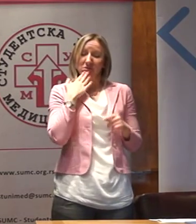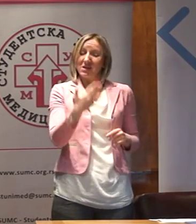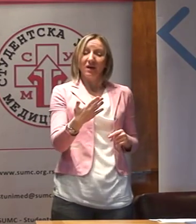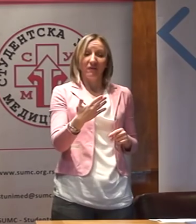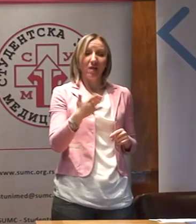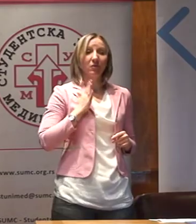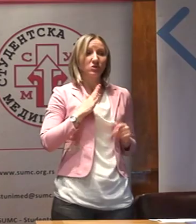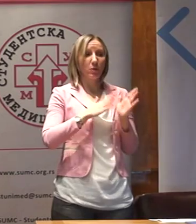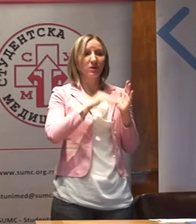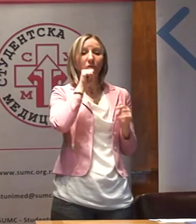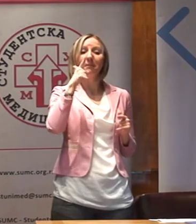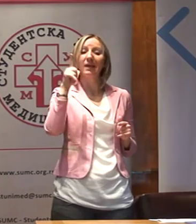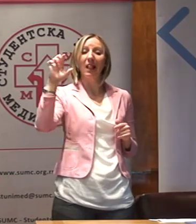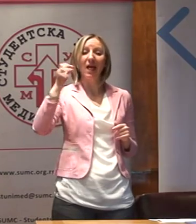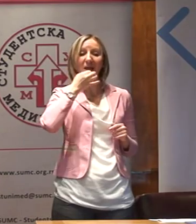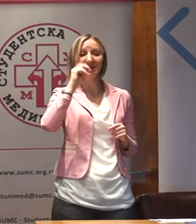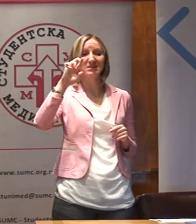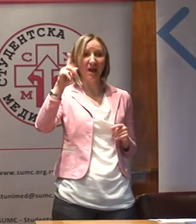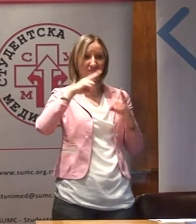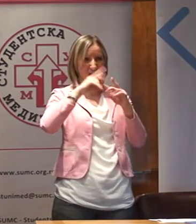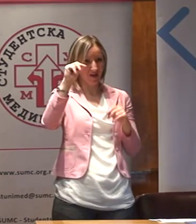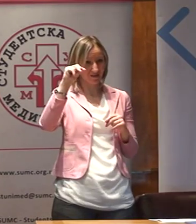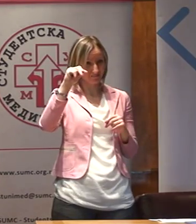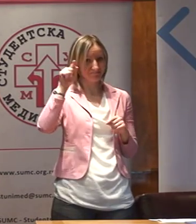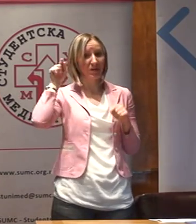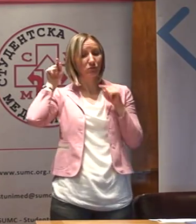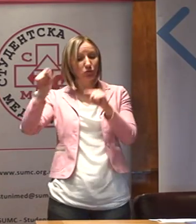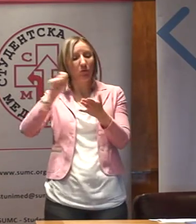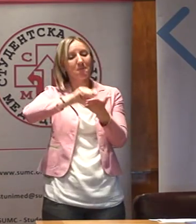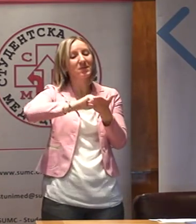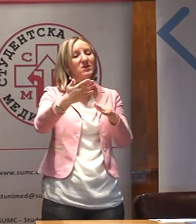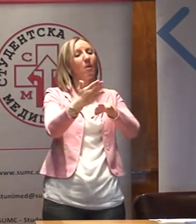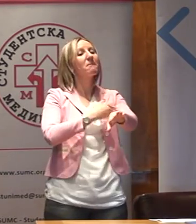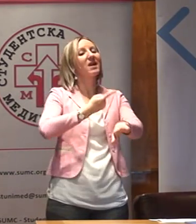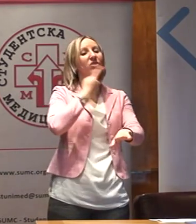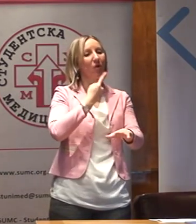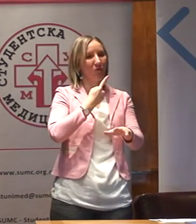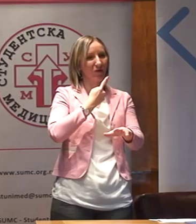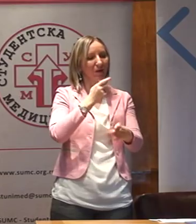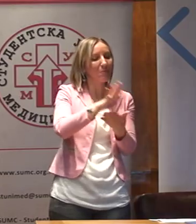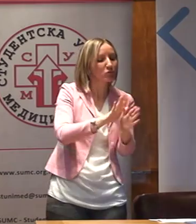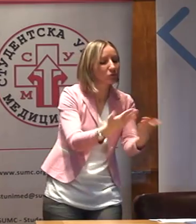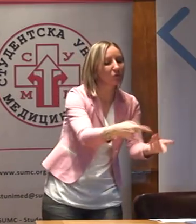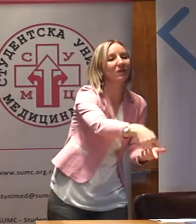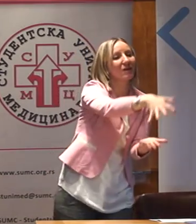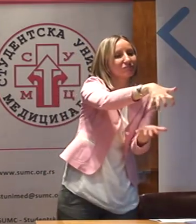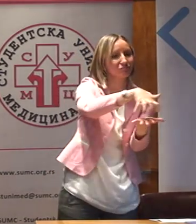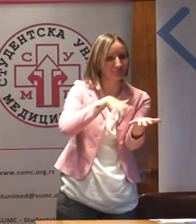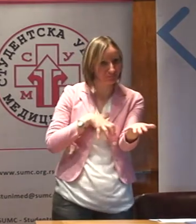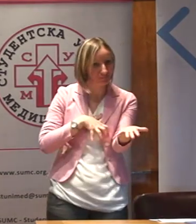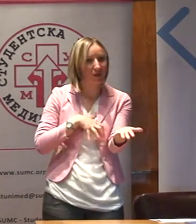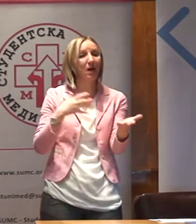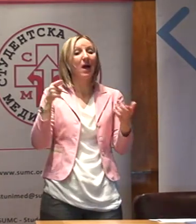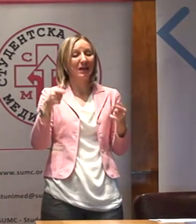projektu. Takođe, posebno želim da se zahvalim gospodinu Miletu Crevaru koji je napisao predgovor za